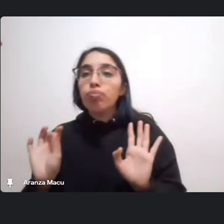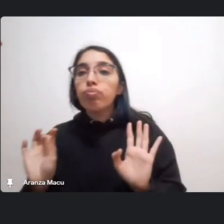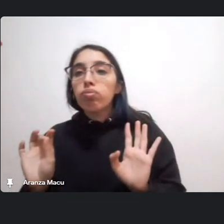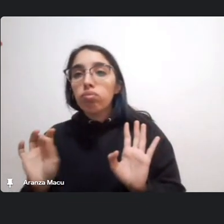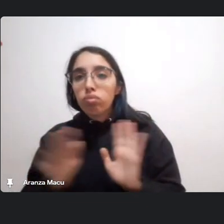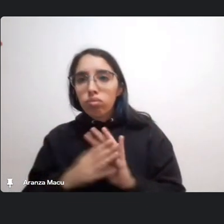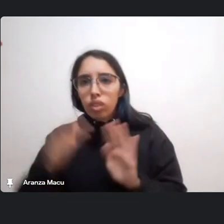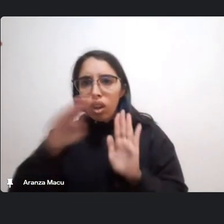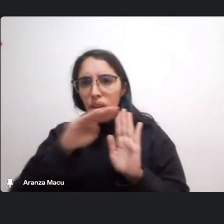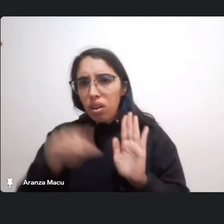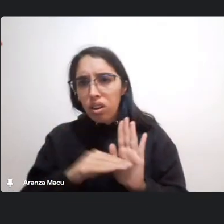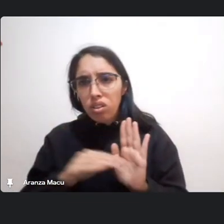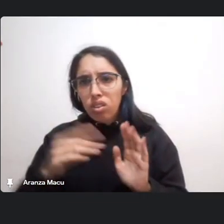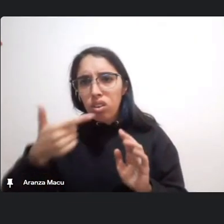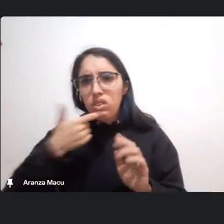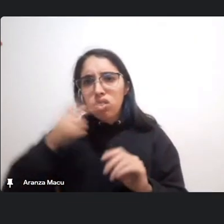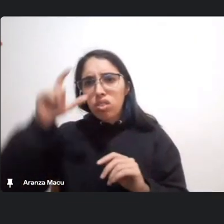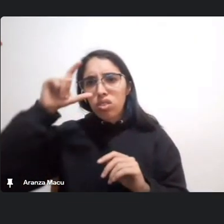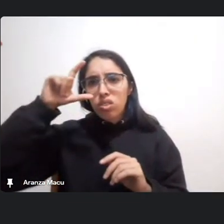estaría?